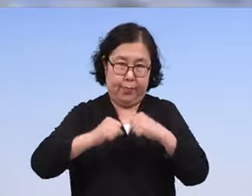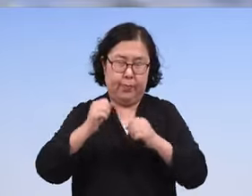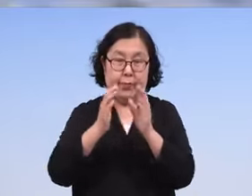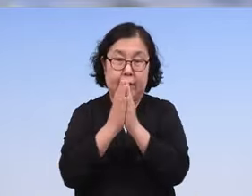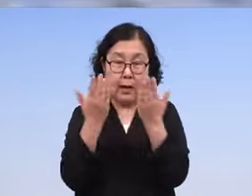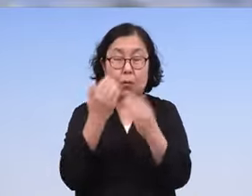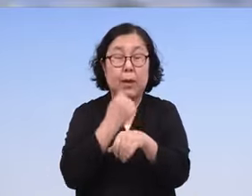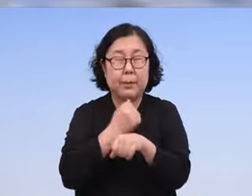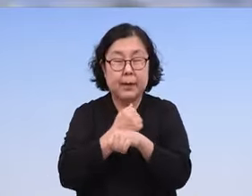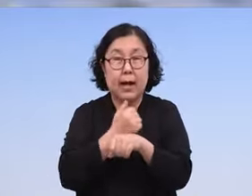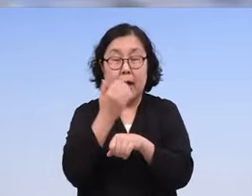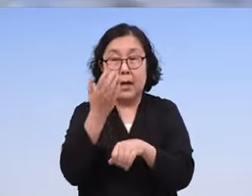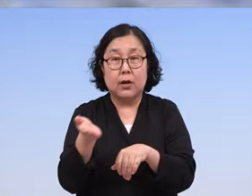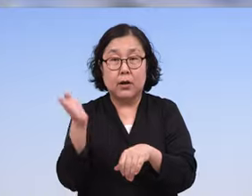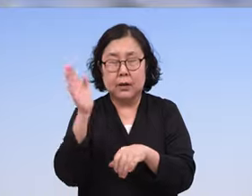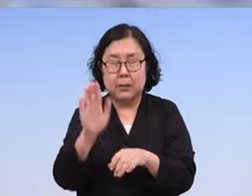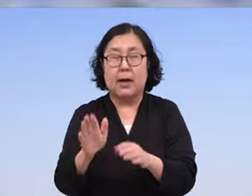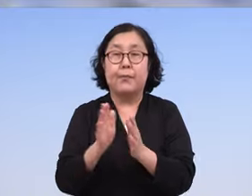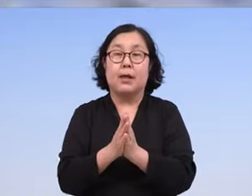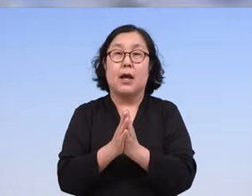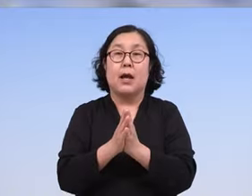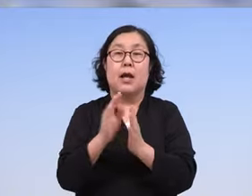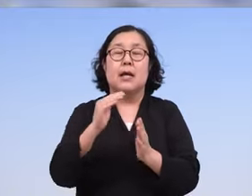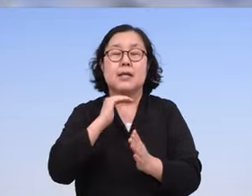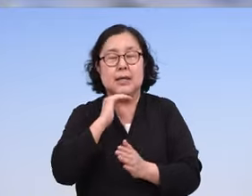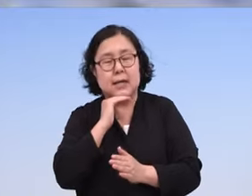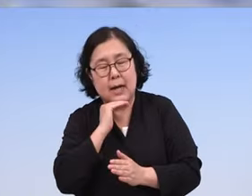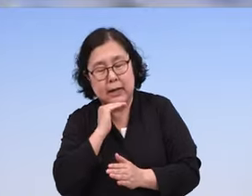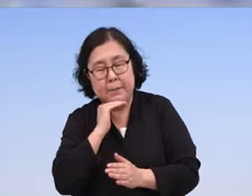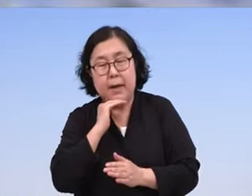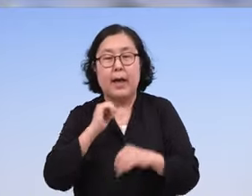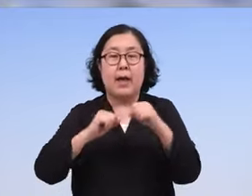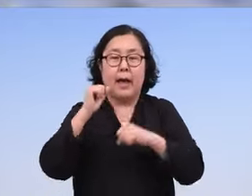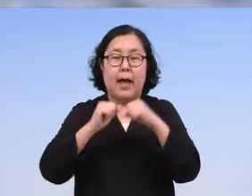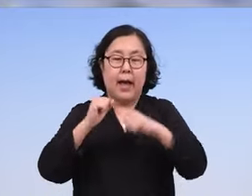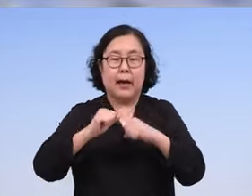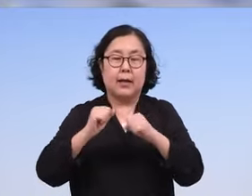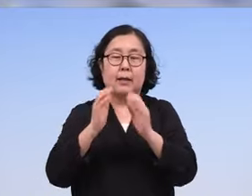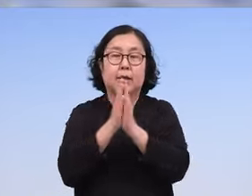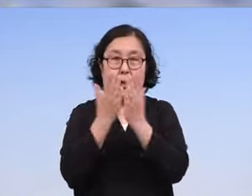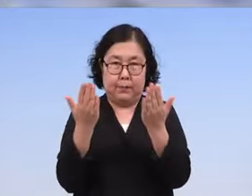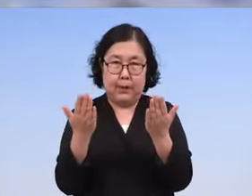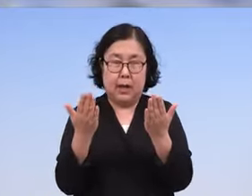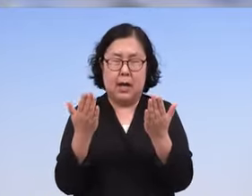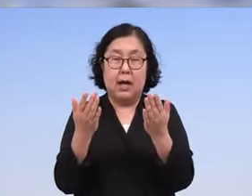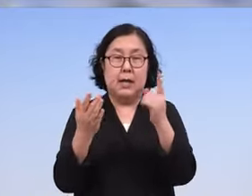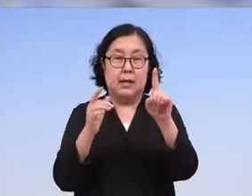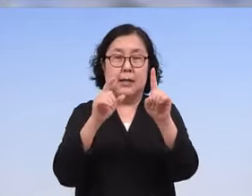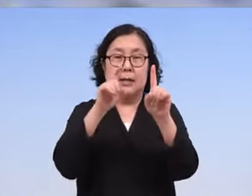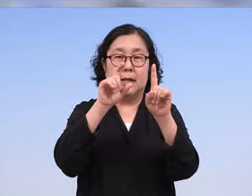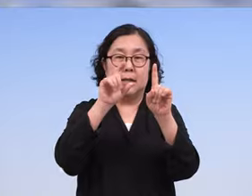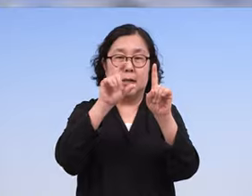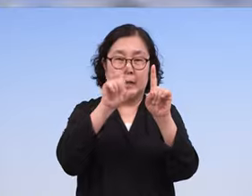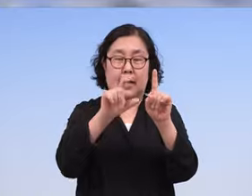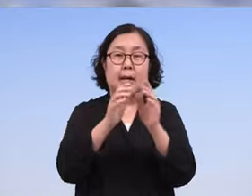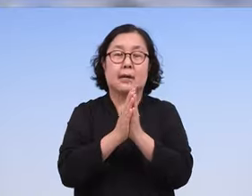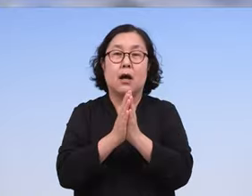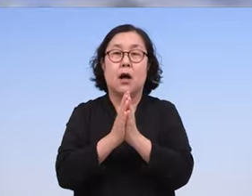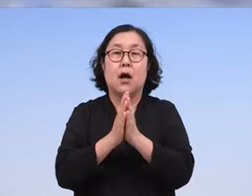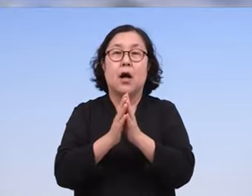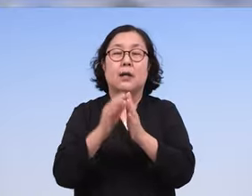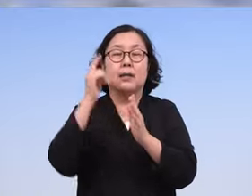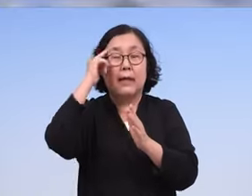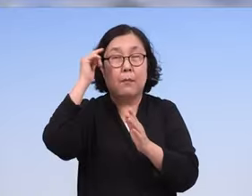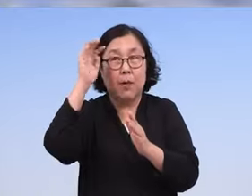제 나름대로 별명을 하나 더 붙여보는데요, 사도행전은 기다림의 행전이에요. 바로 1장에서 모든 사역이